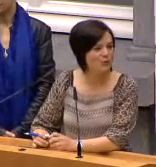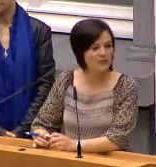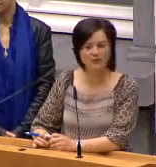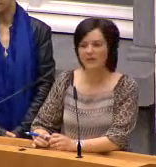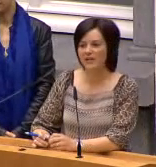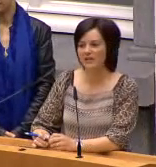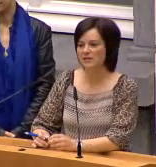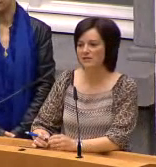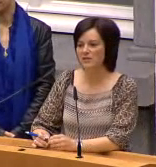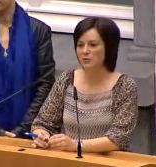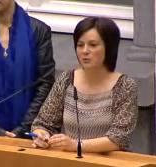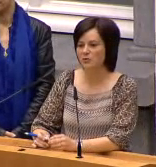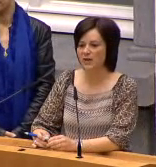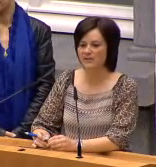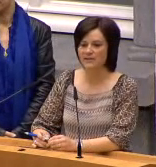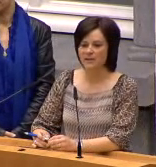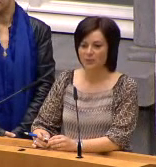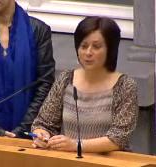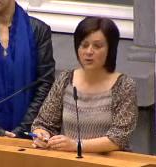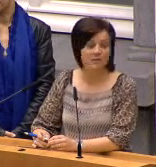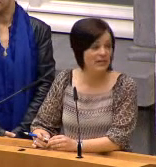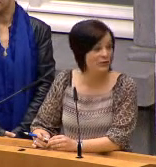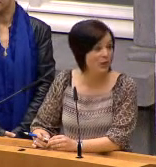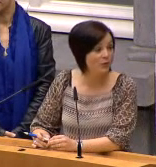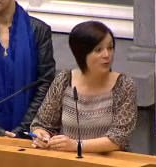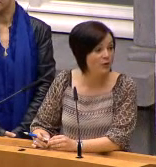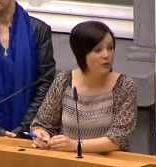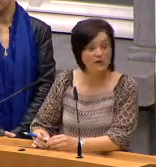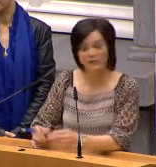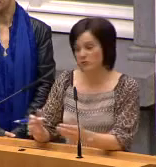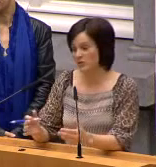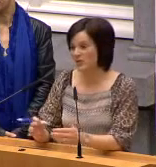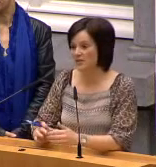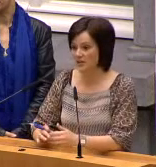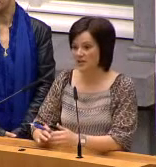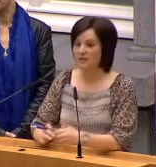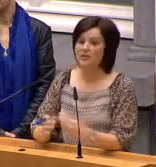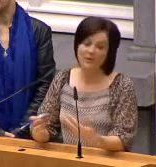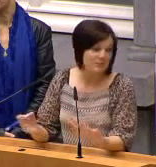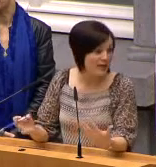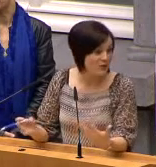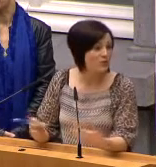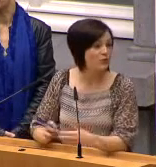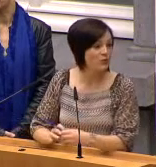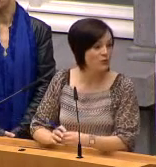hier vandaag gelanceerd wordt. En we zullen dit blijven opvolgen, want zoals ik al zei, de pretparken stonden nu in de